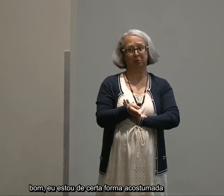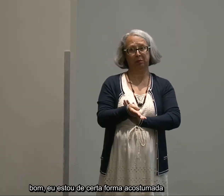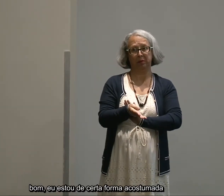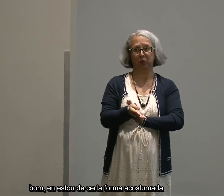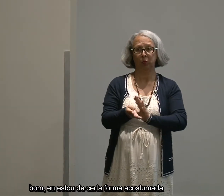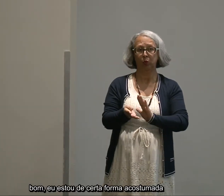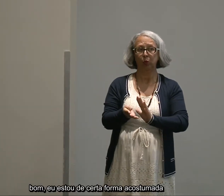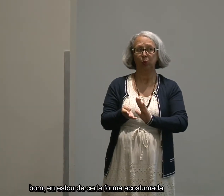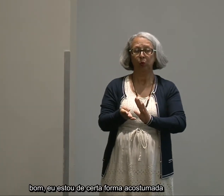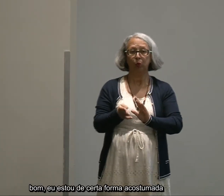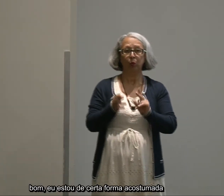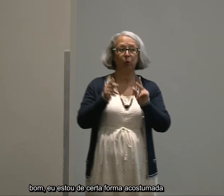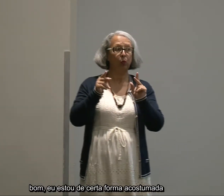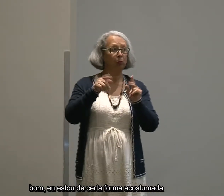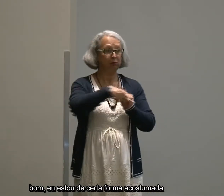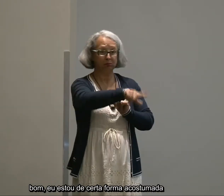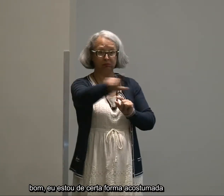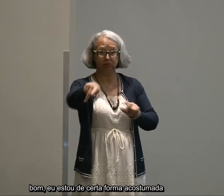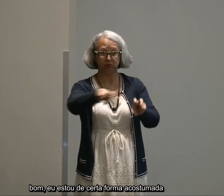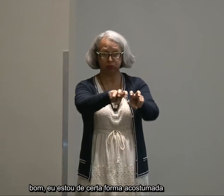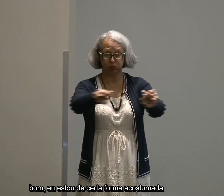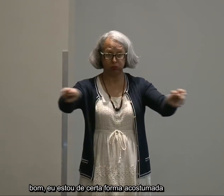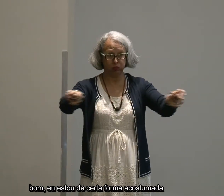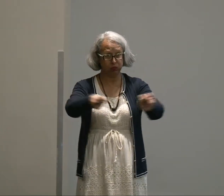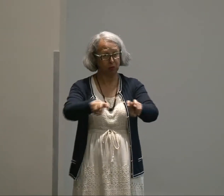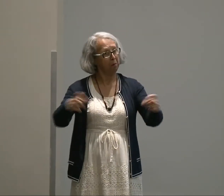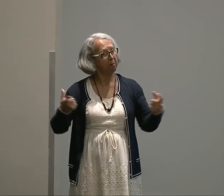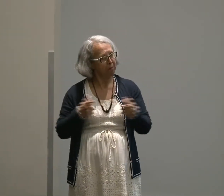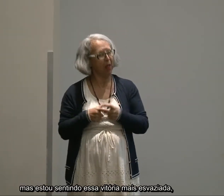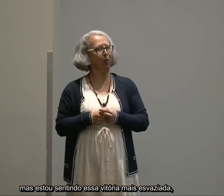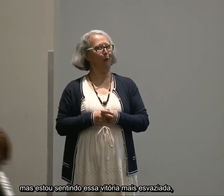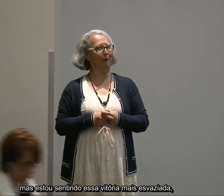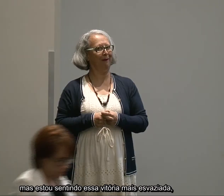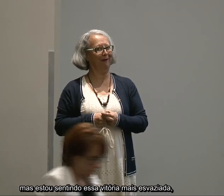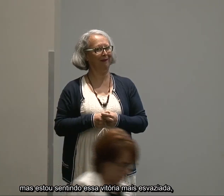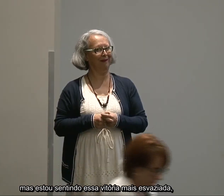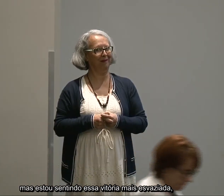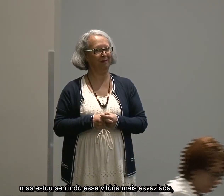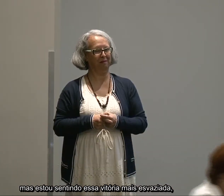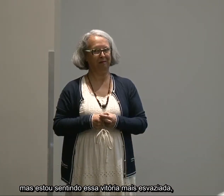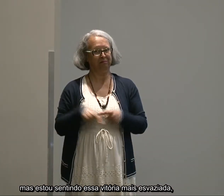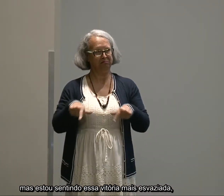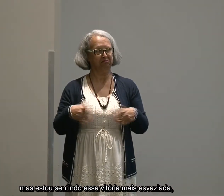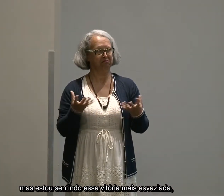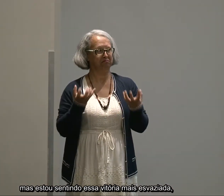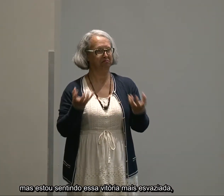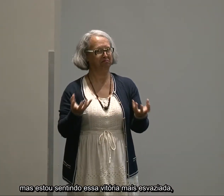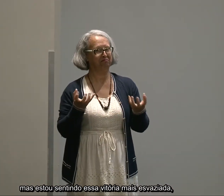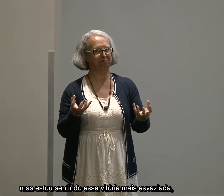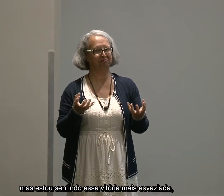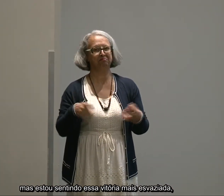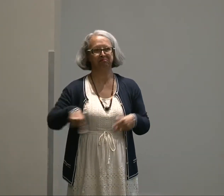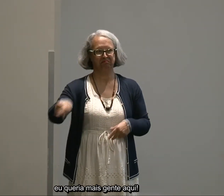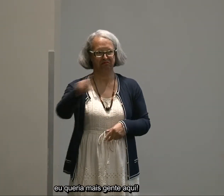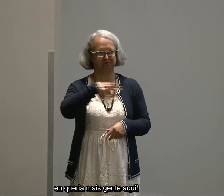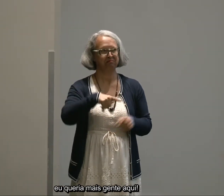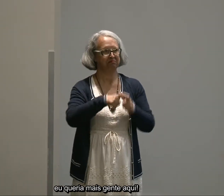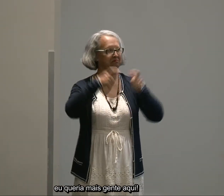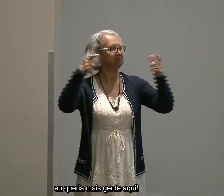Bom, eu estou já, de certa forma, acostumada, mas eu estou sentindo esse auditório mais esvaziado. Eu queria mais gente